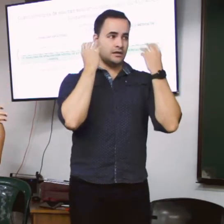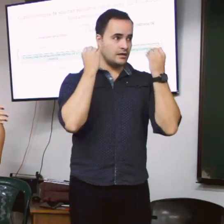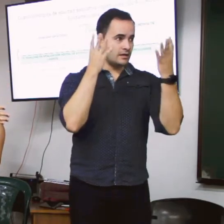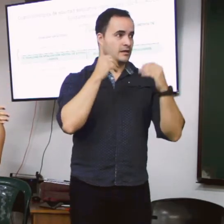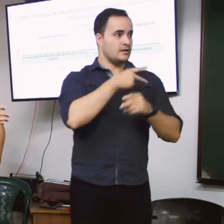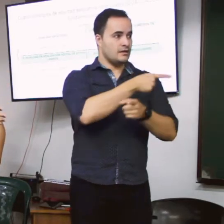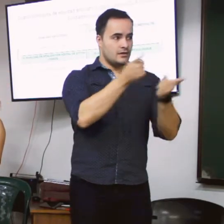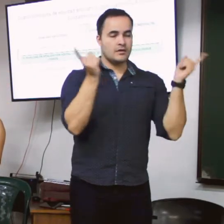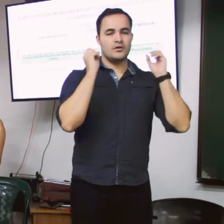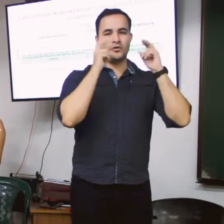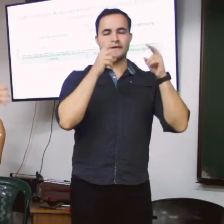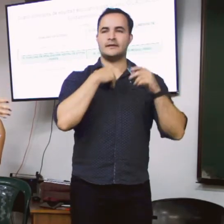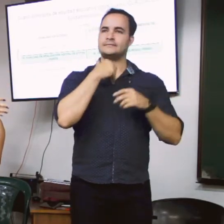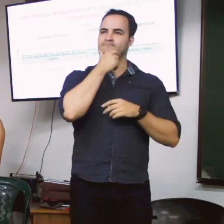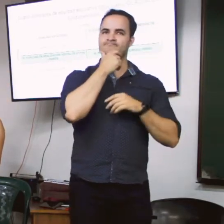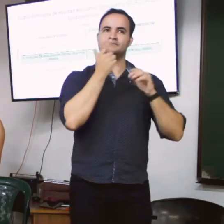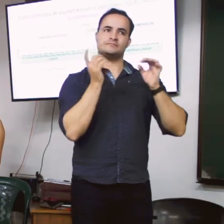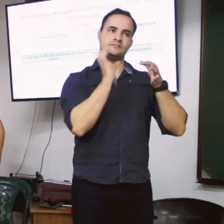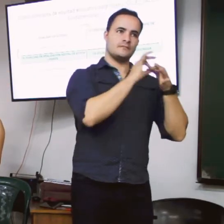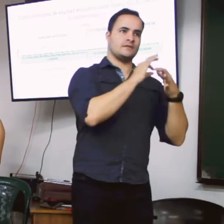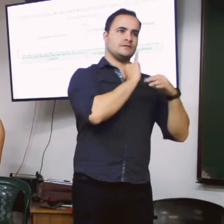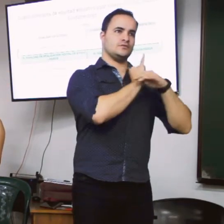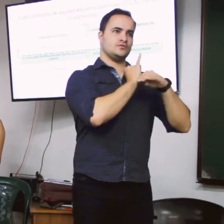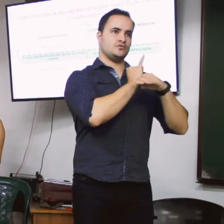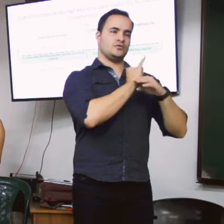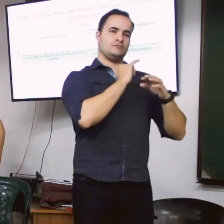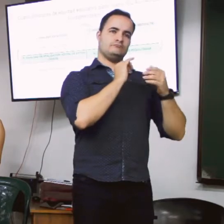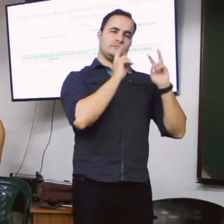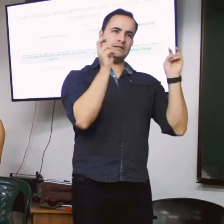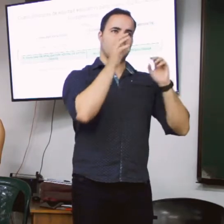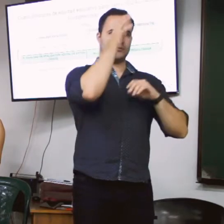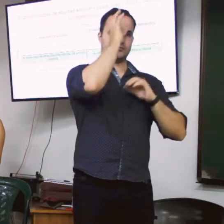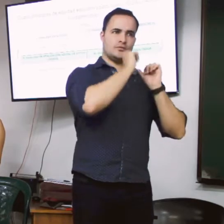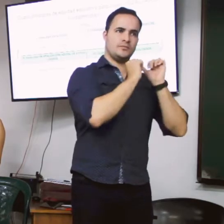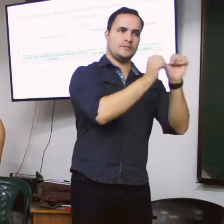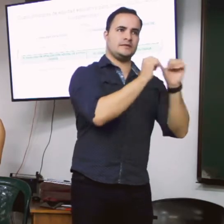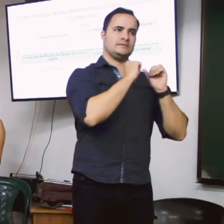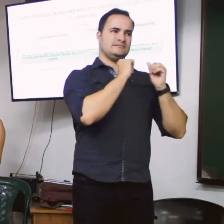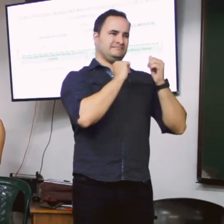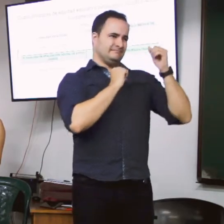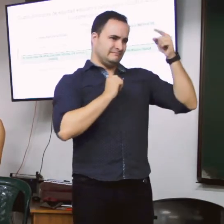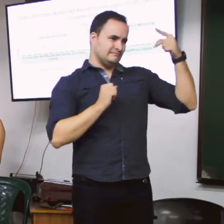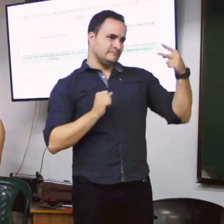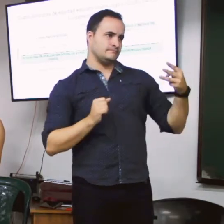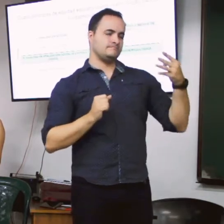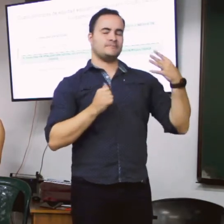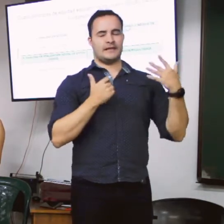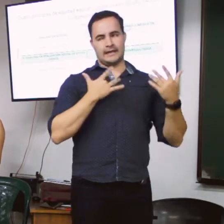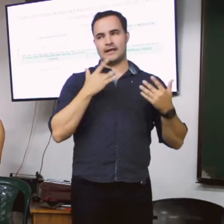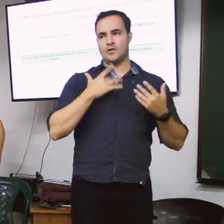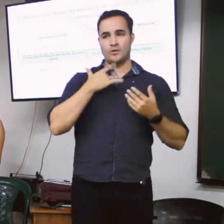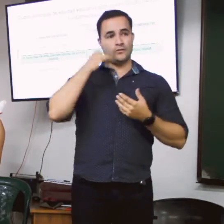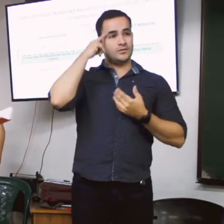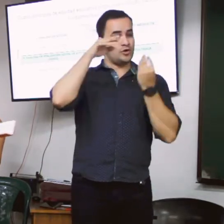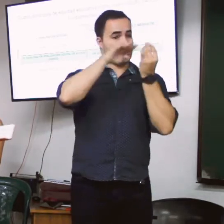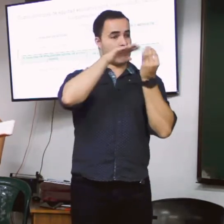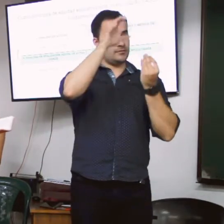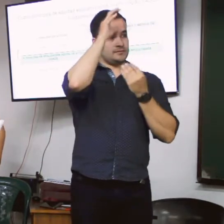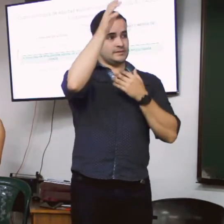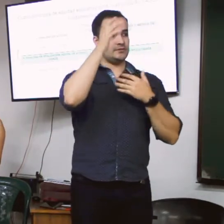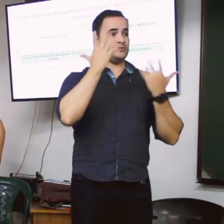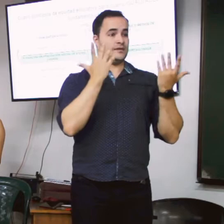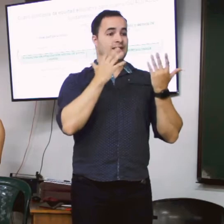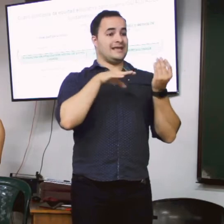institución educativa y en el marco de la permanencia nos llevaría a pensar que debemos hablar de la equidad